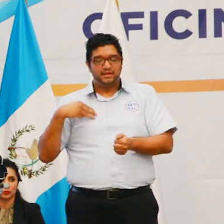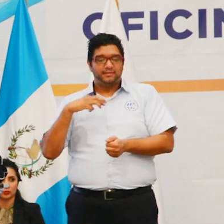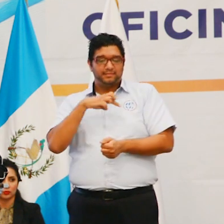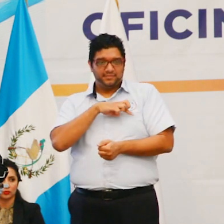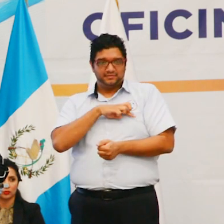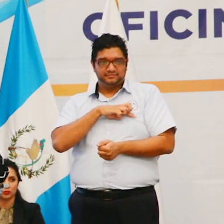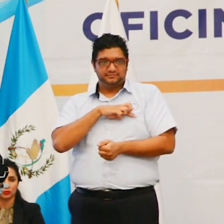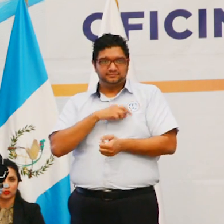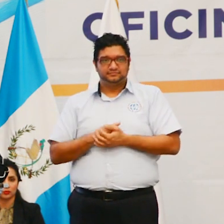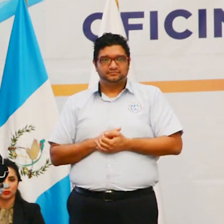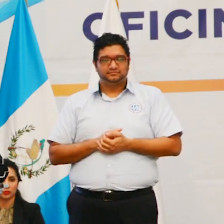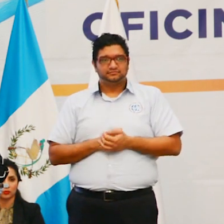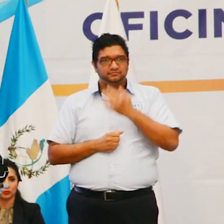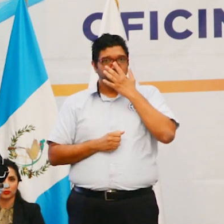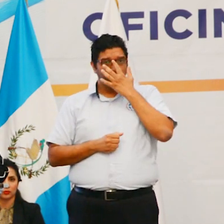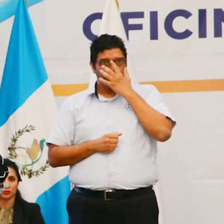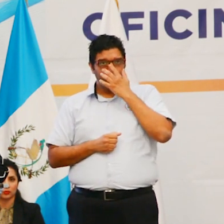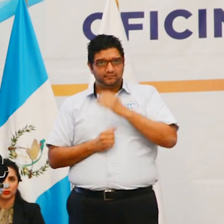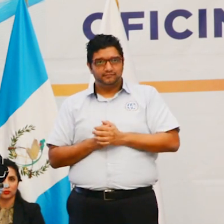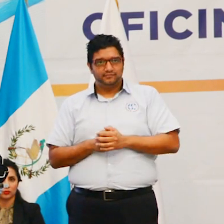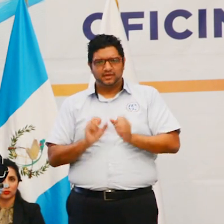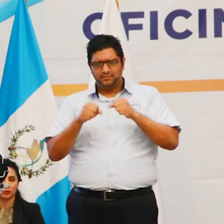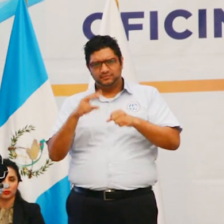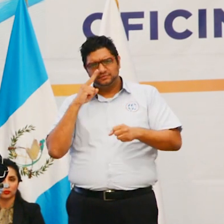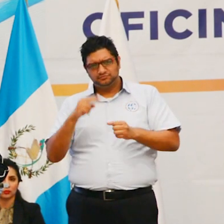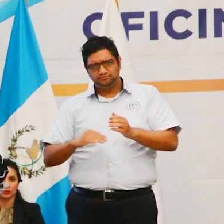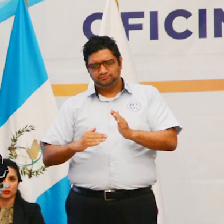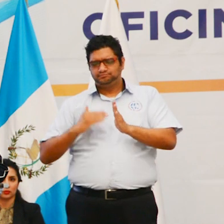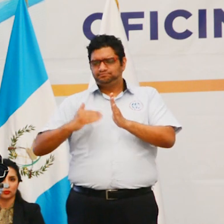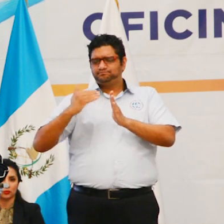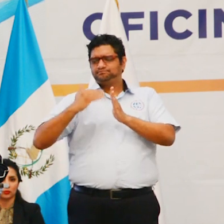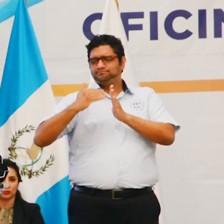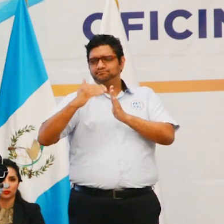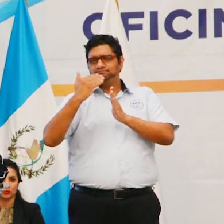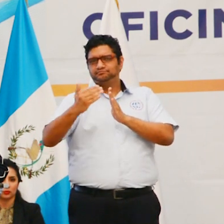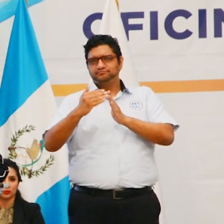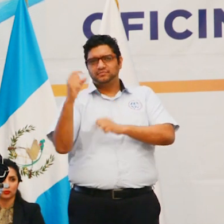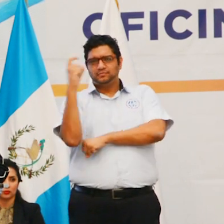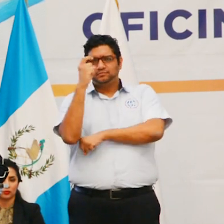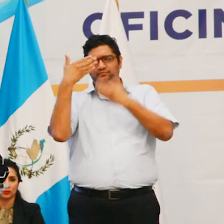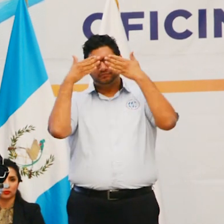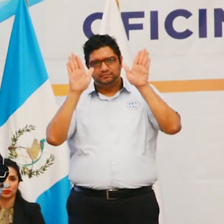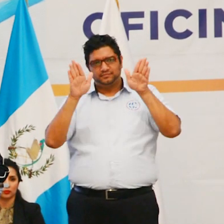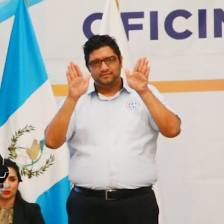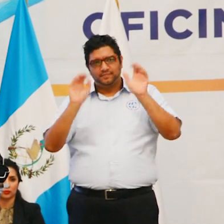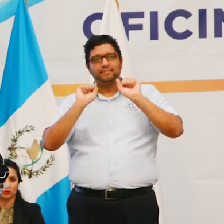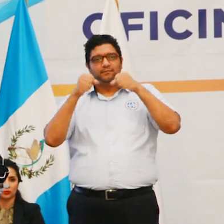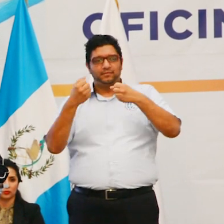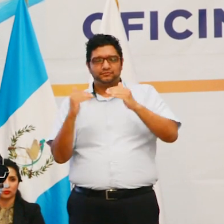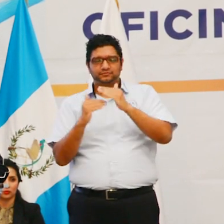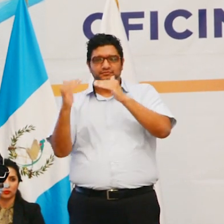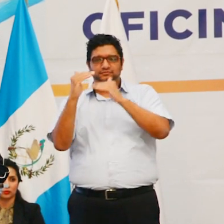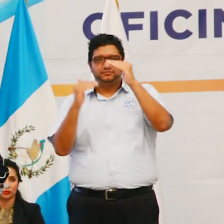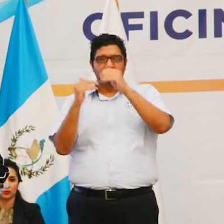liderazgo, con la admiración que tenemos por los avances que ha generado la doctora Consuelo Porras, podamos ir construyendo